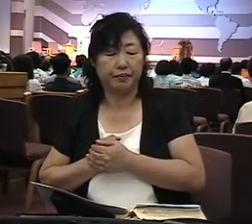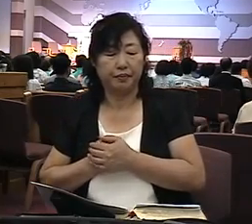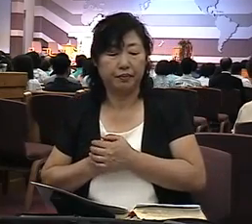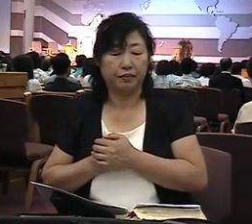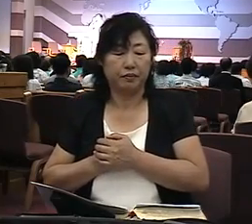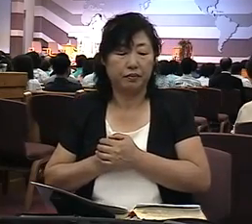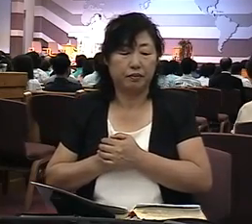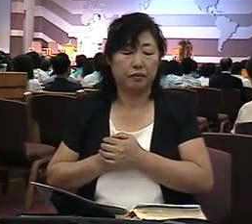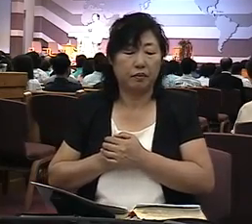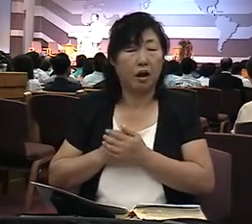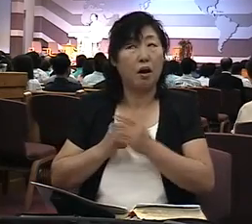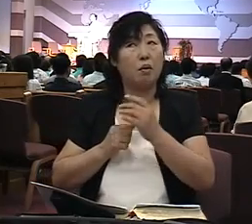제가 한번